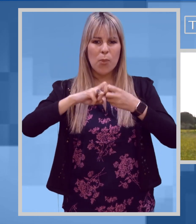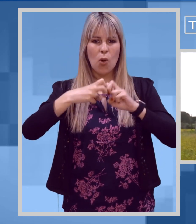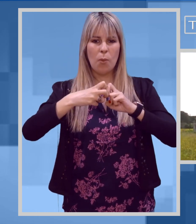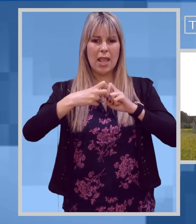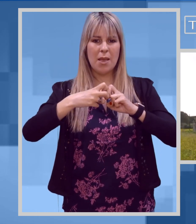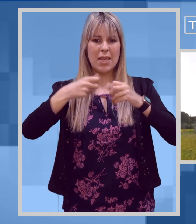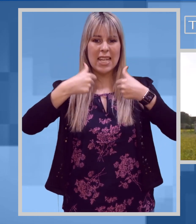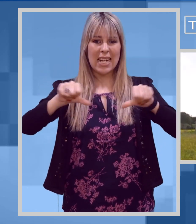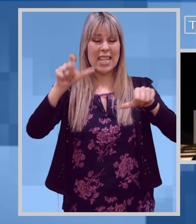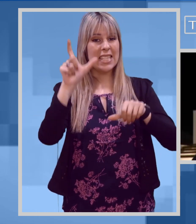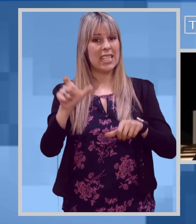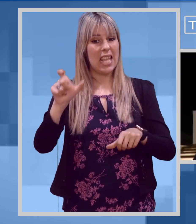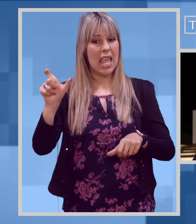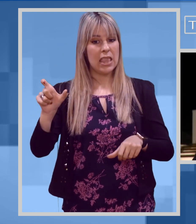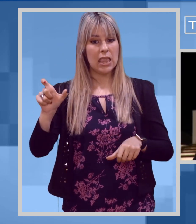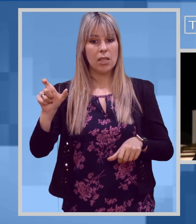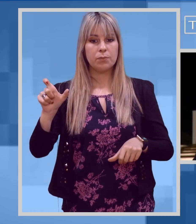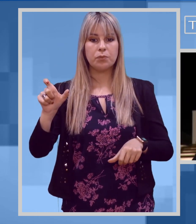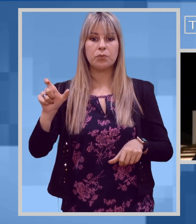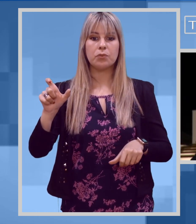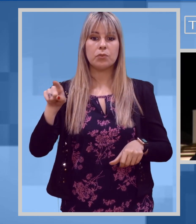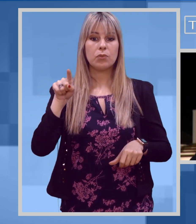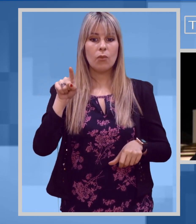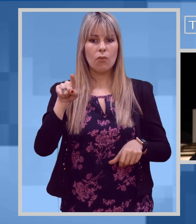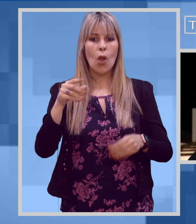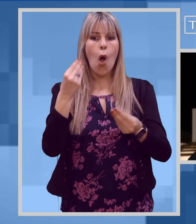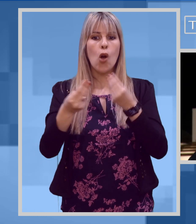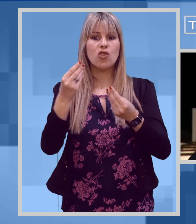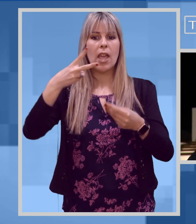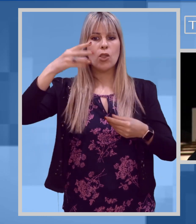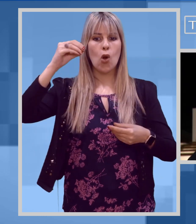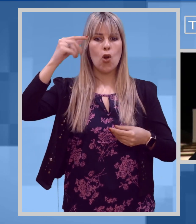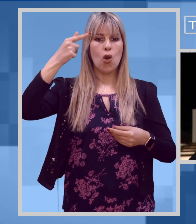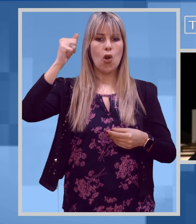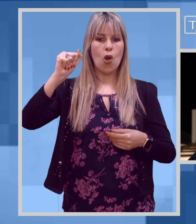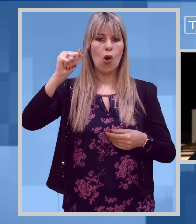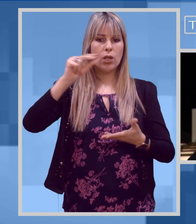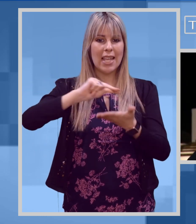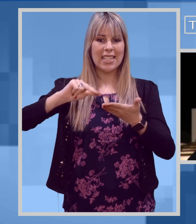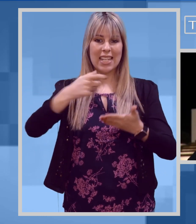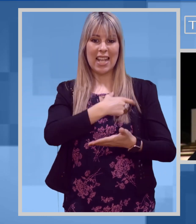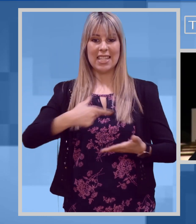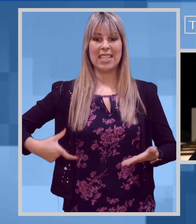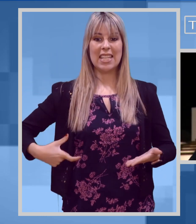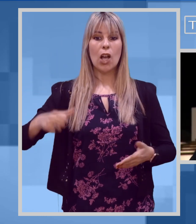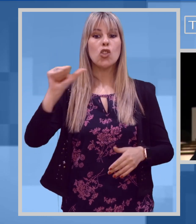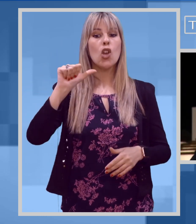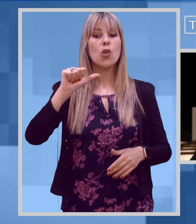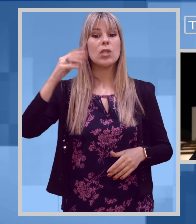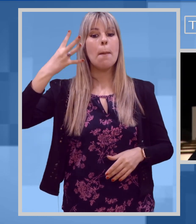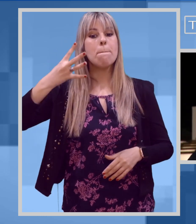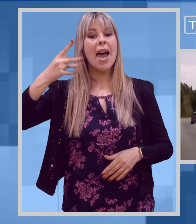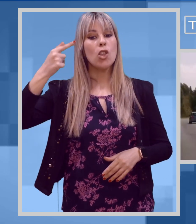comprensibili disagi tra i residenti. Questo in sintesi l'oggetto della nota scritta dal sindaco di Solarussa